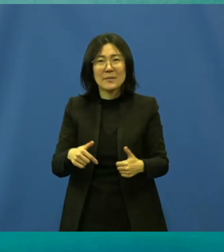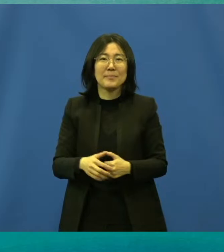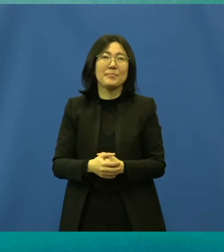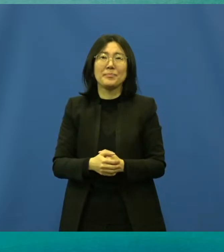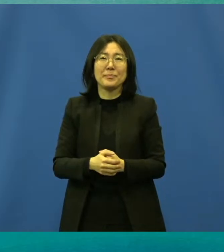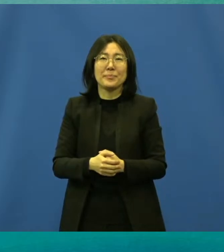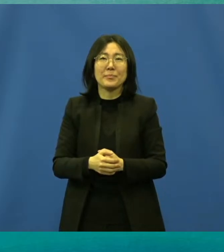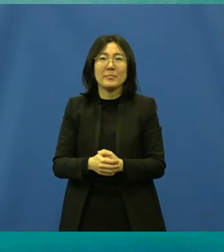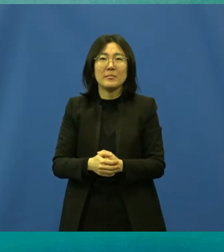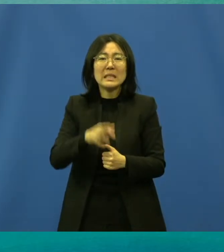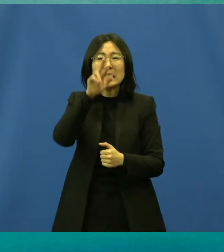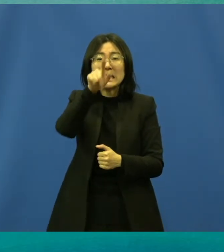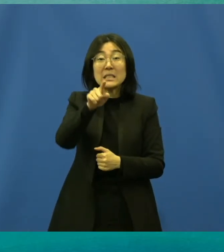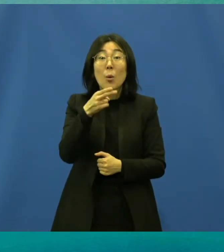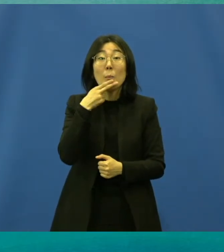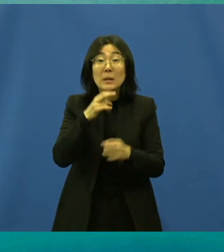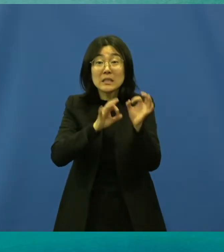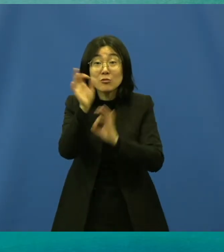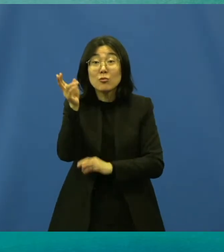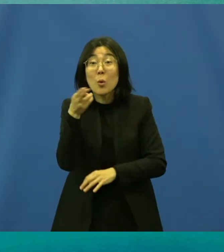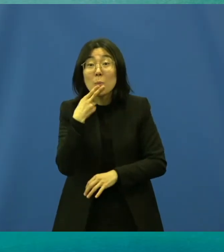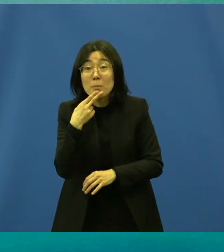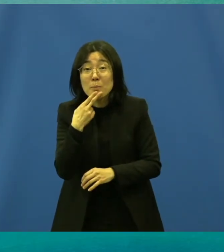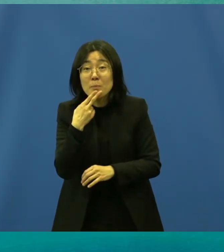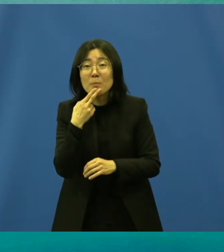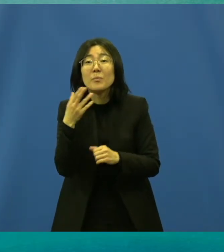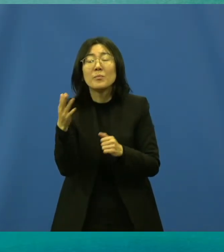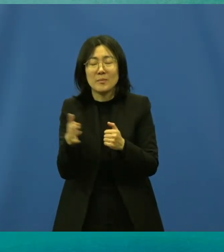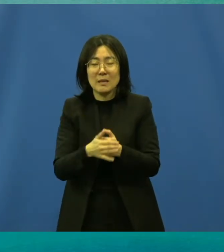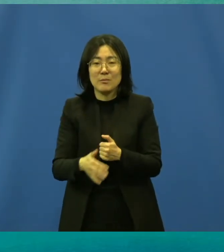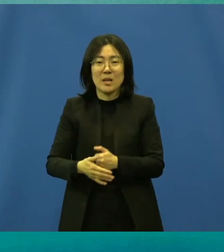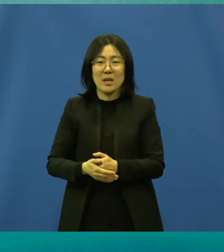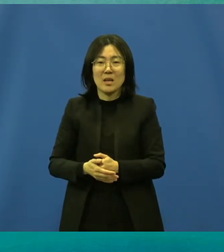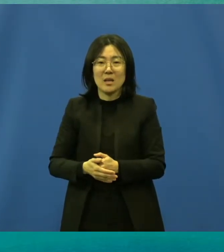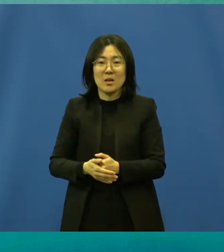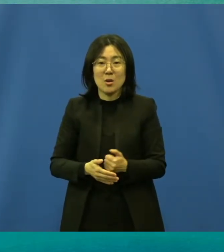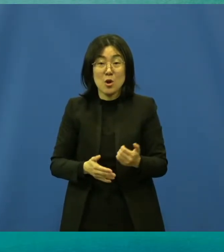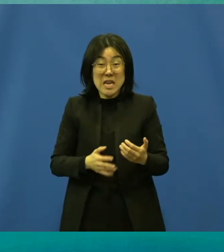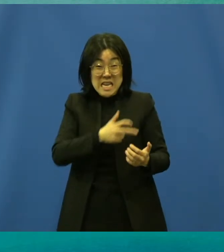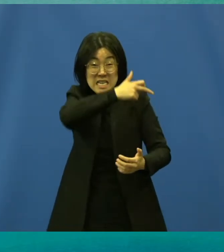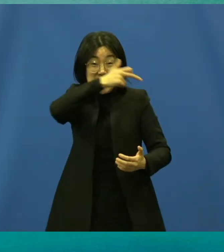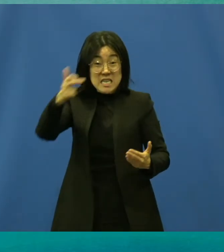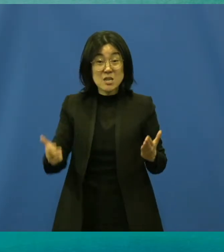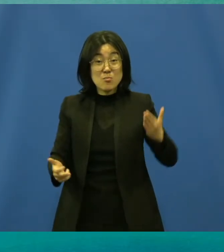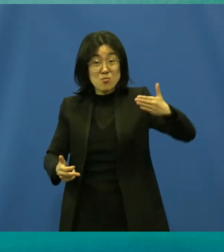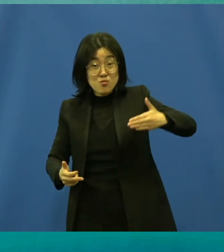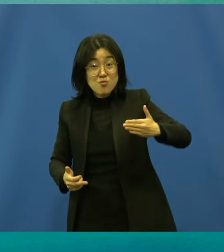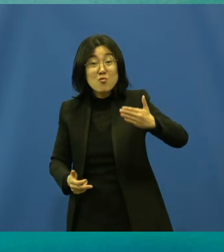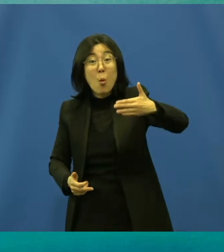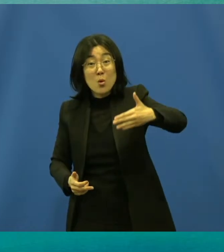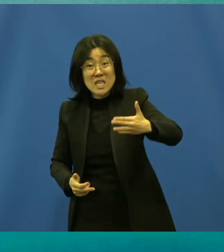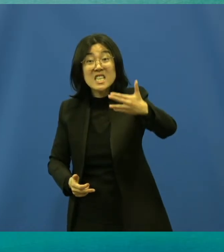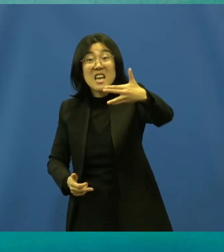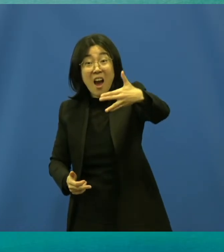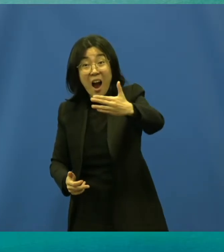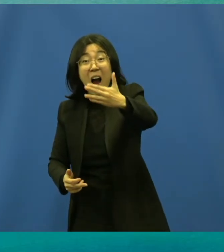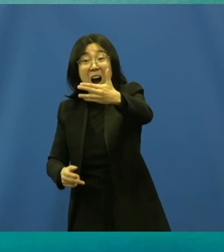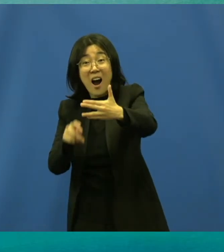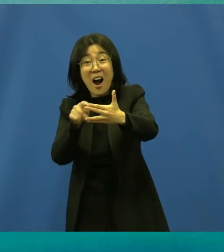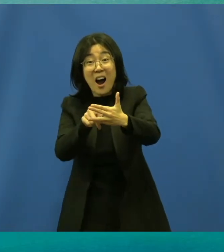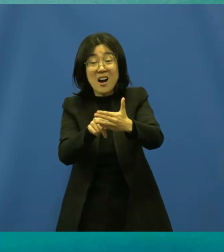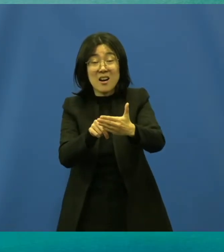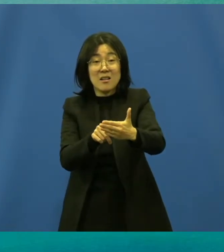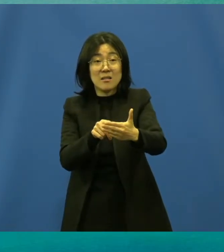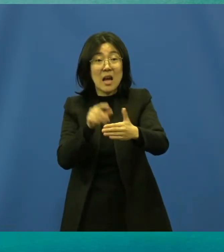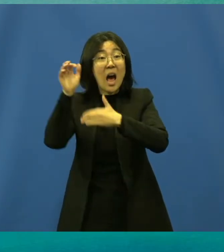그러니까 하나님이 요나에게 큰 물고기를 예비하셨다. 그냥 예비하신 게 아니고 요나를 훈련시키기 위한 최상의